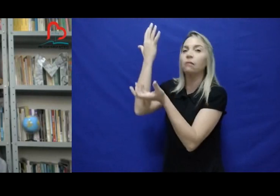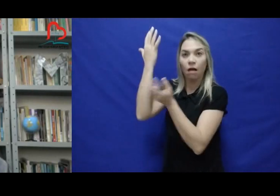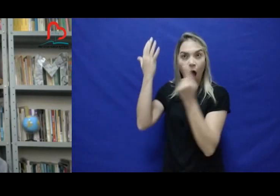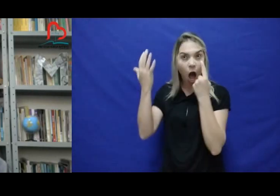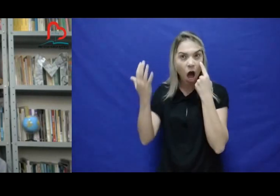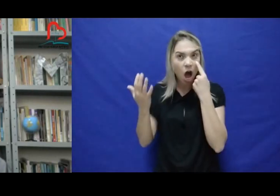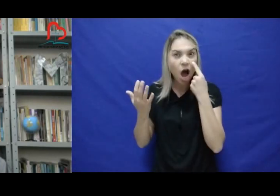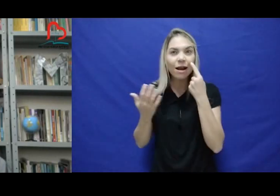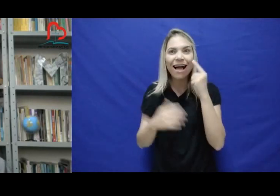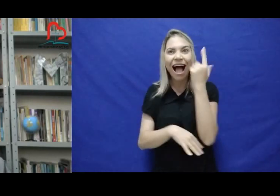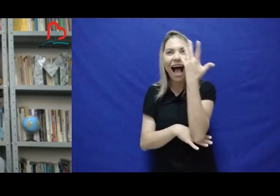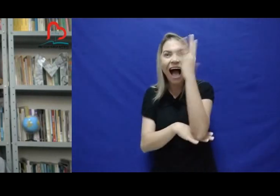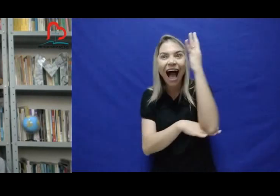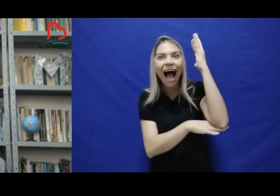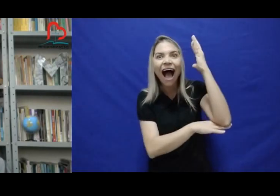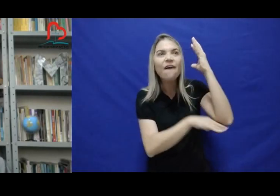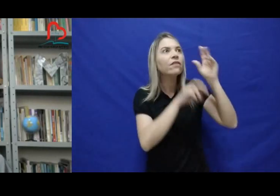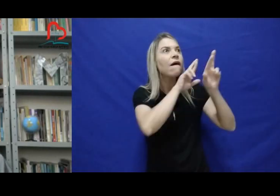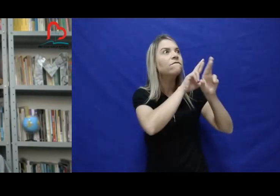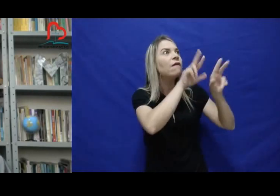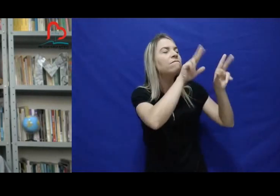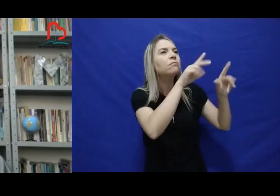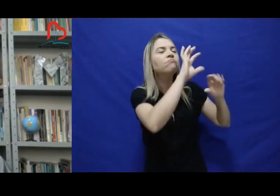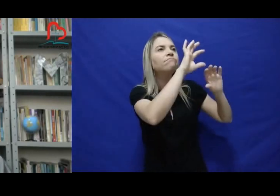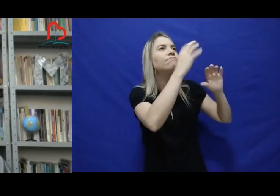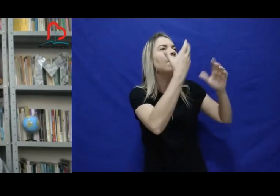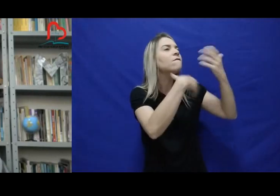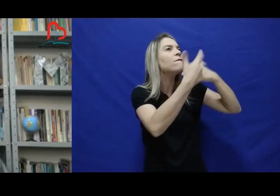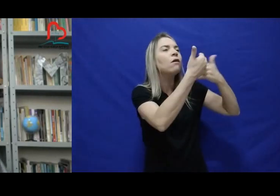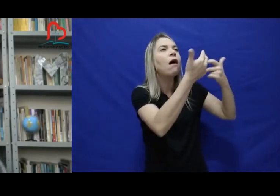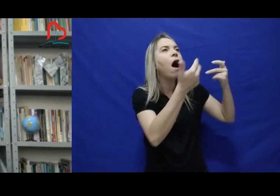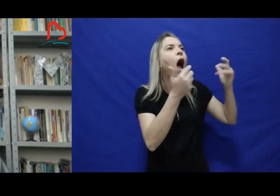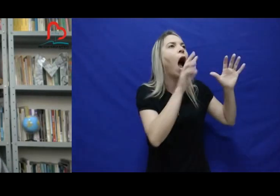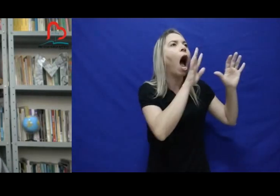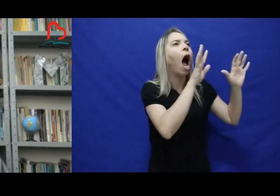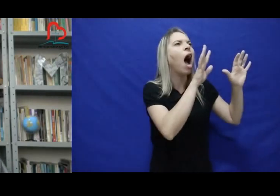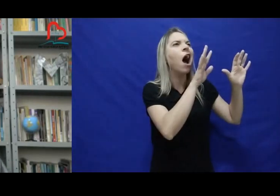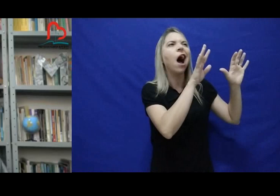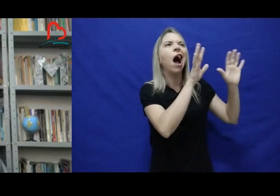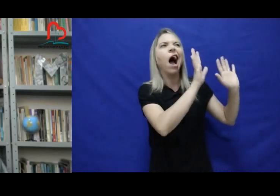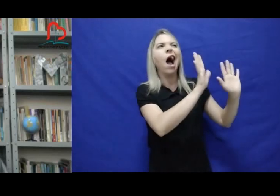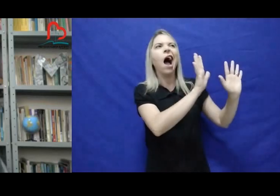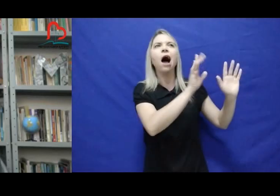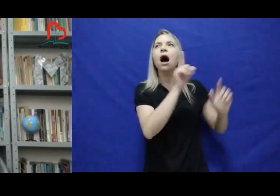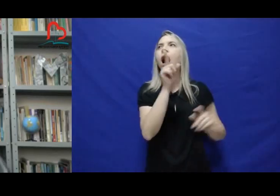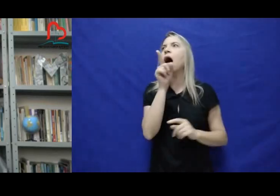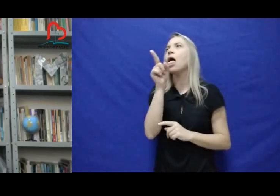para comer, mas eu quero comer essa. Essa parece ser a fruta mais saborosa.